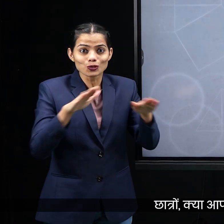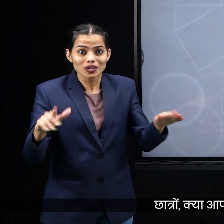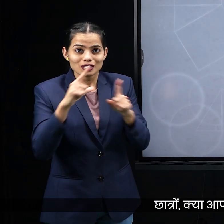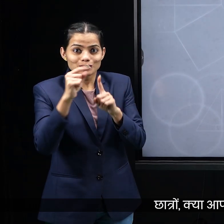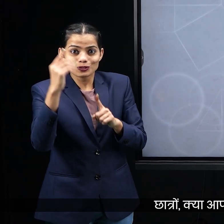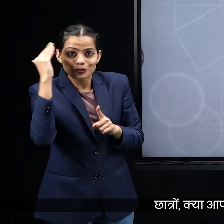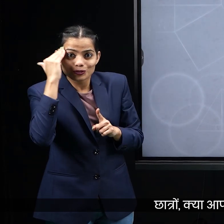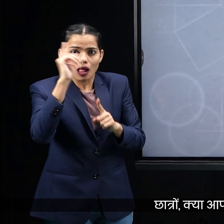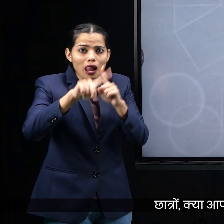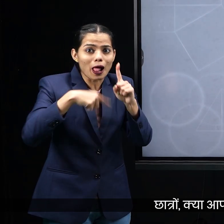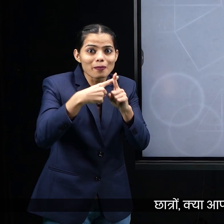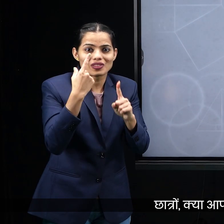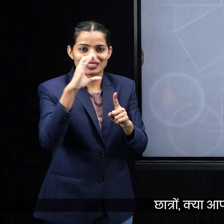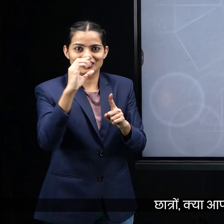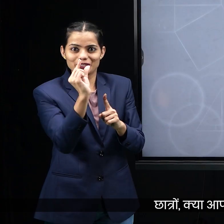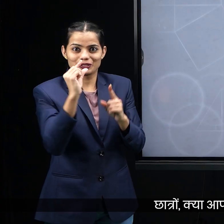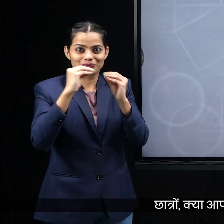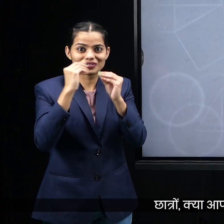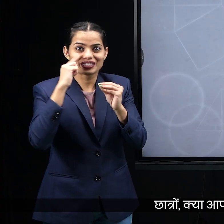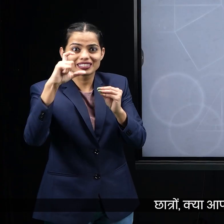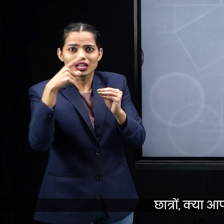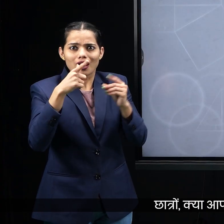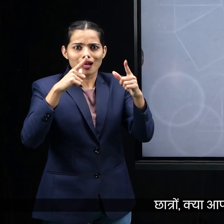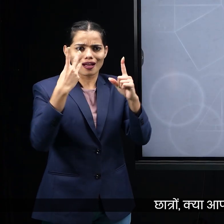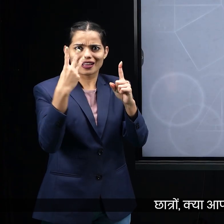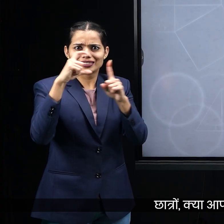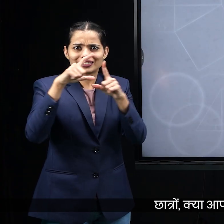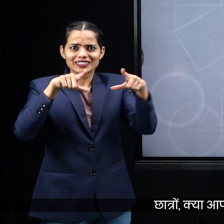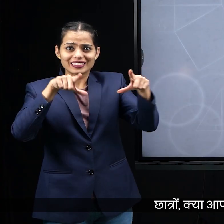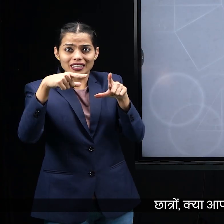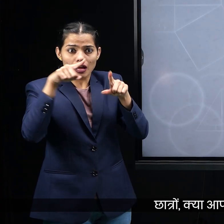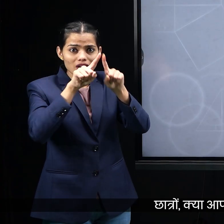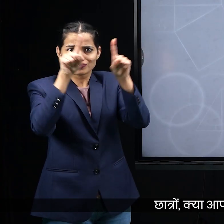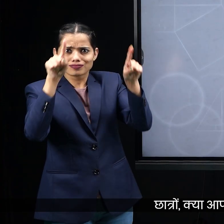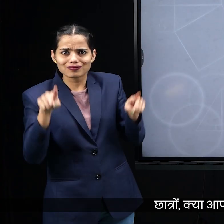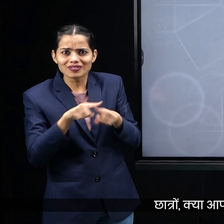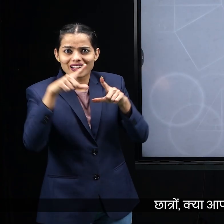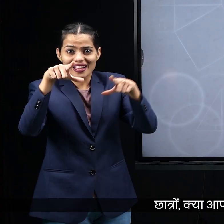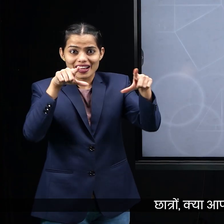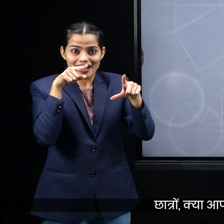छात्रों, क्या आप एक धन बहुपद के बारे में जानते हैं?